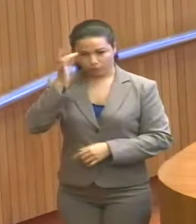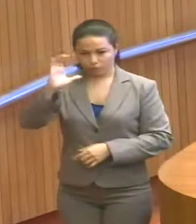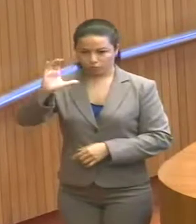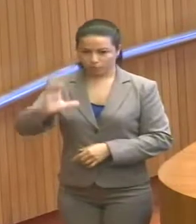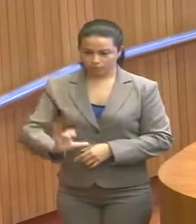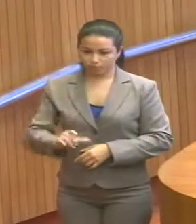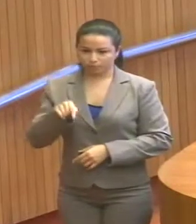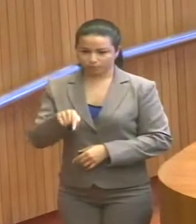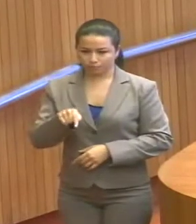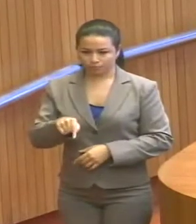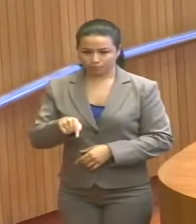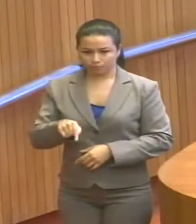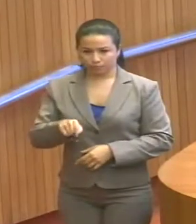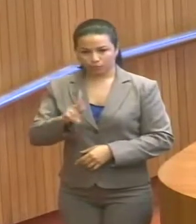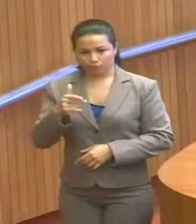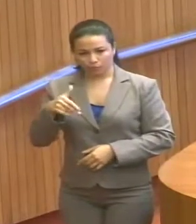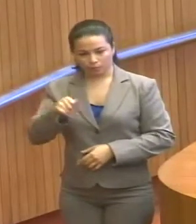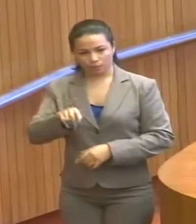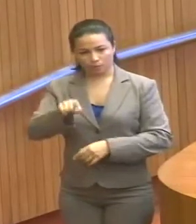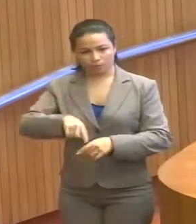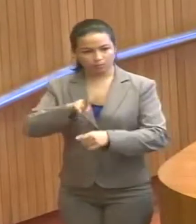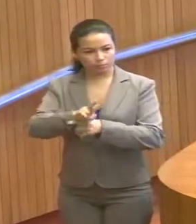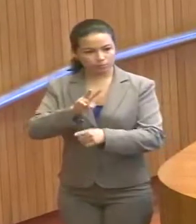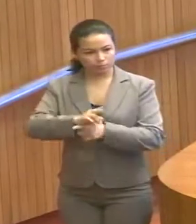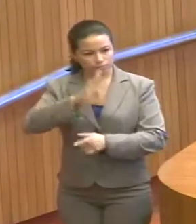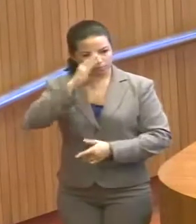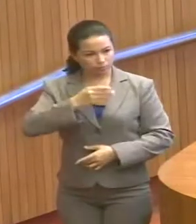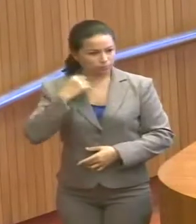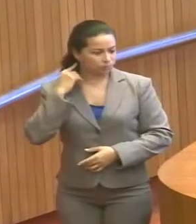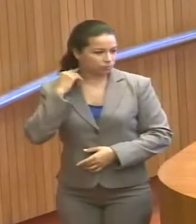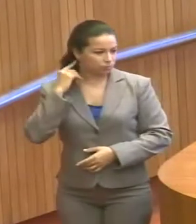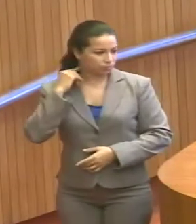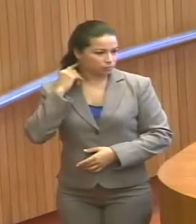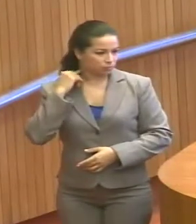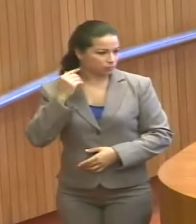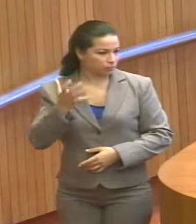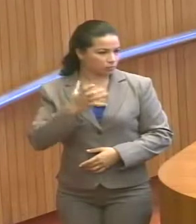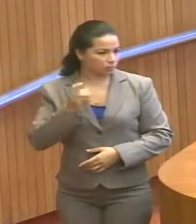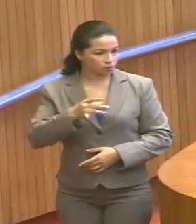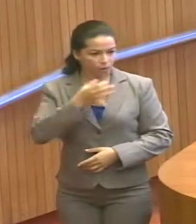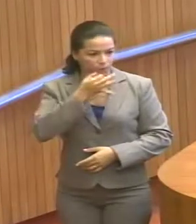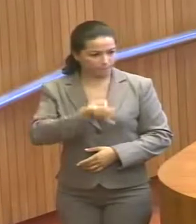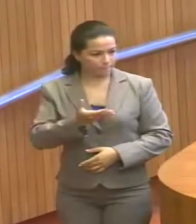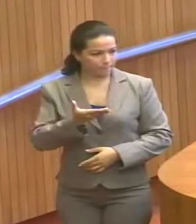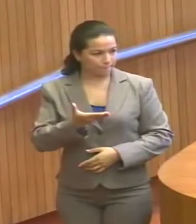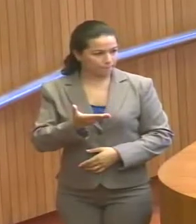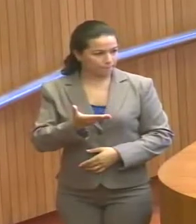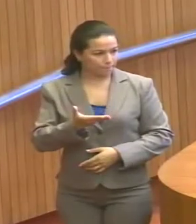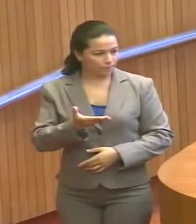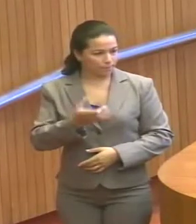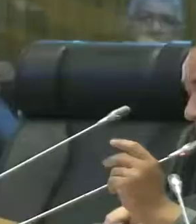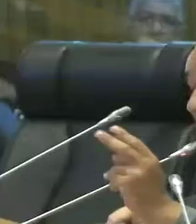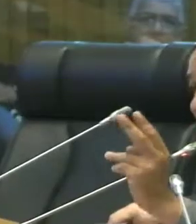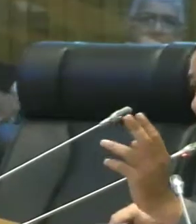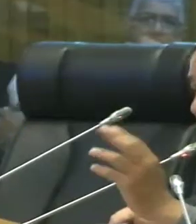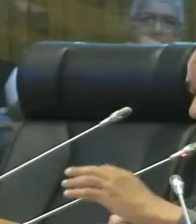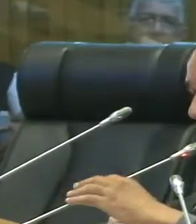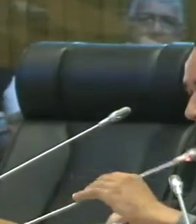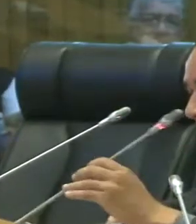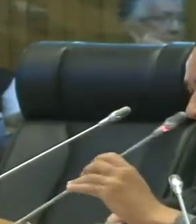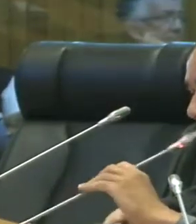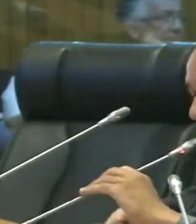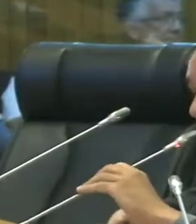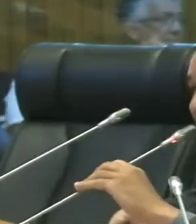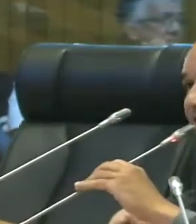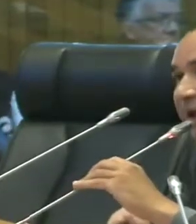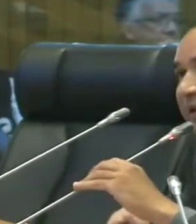que é, inclusive, a defesa prioritária da Comissão de Direitos Humanos. Eu queria fazer só uma parte... Pois não, deputado? Muito rapidamente. Não, é até para